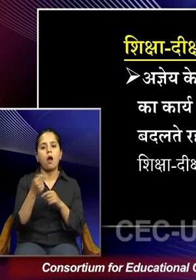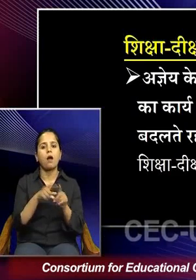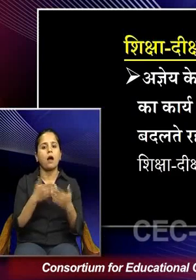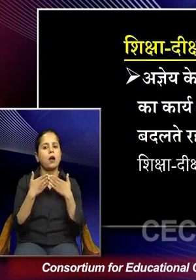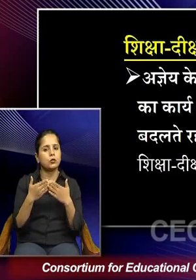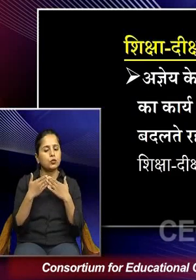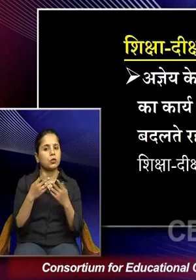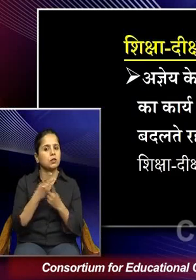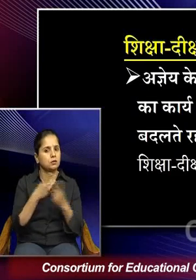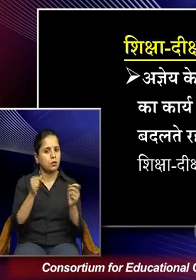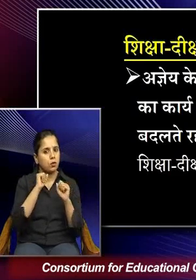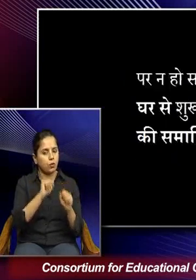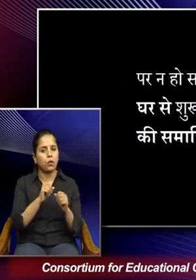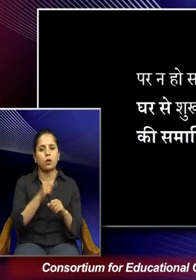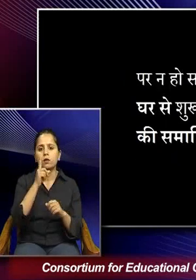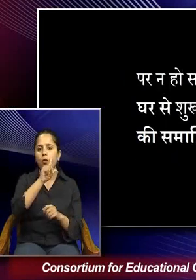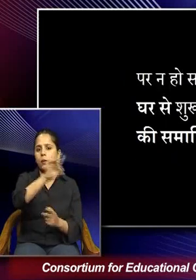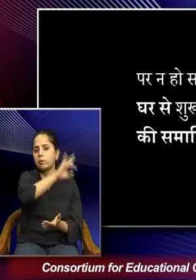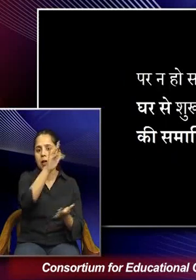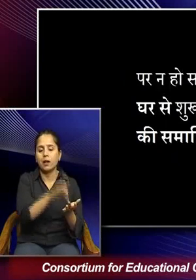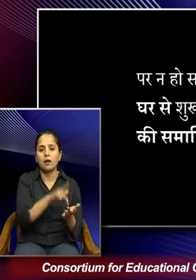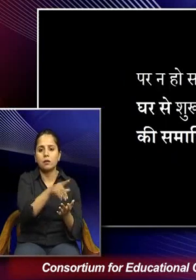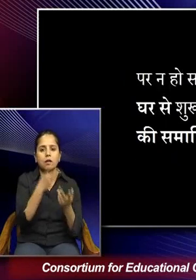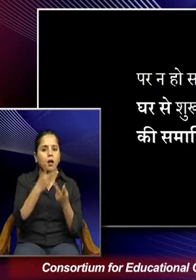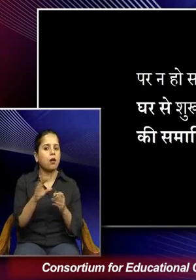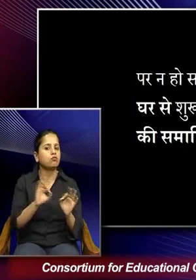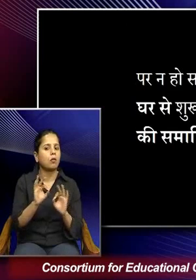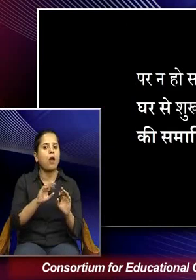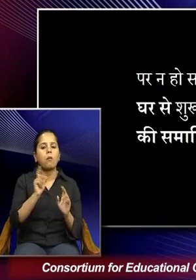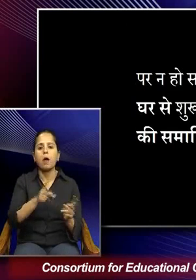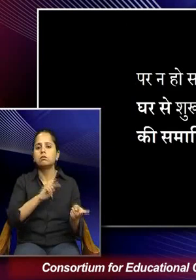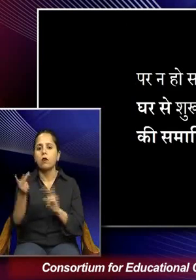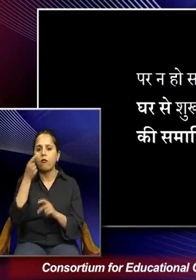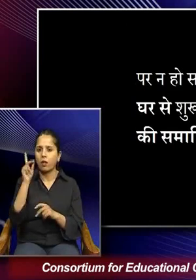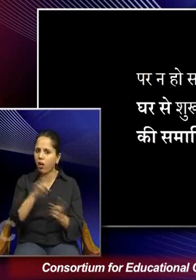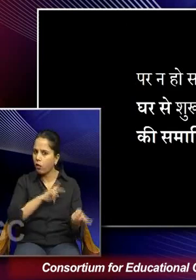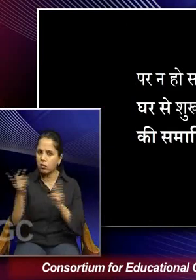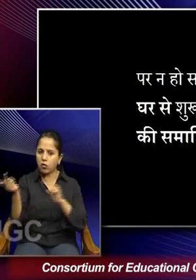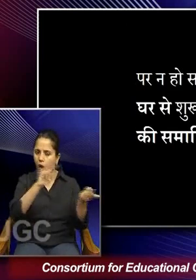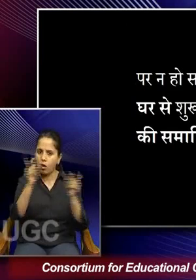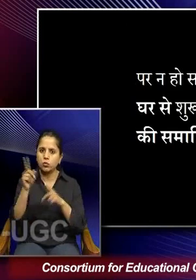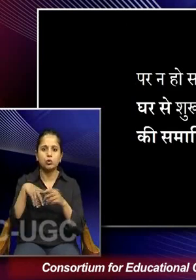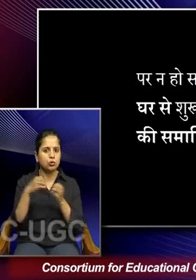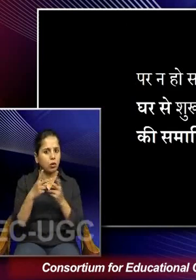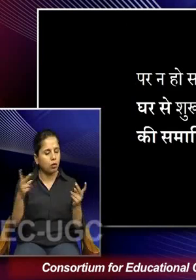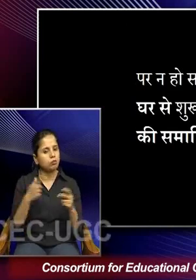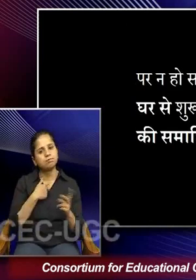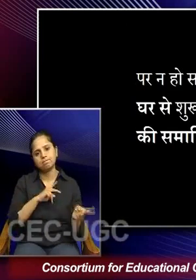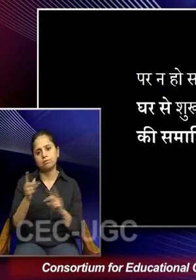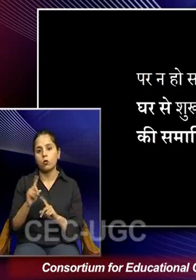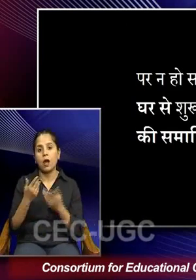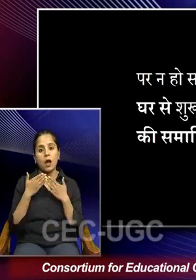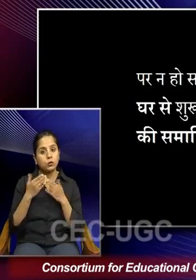दीक्षा किसी एक स्थान पर नहीं हो साकी आरंभिक शिक्षा